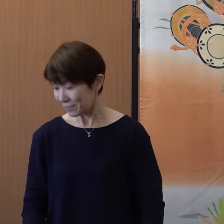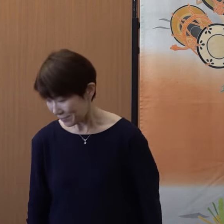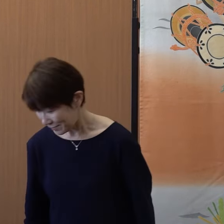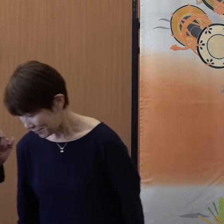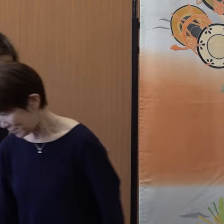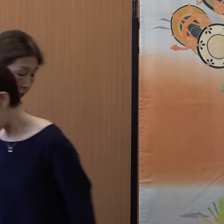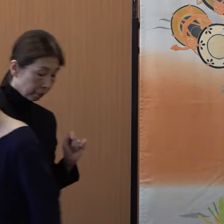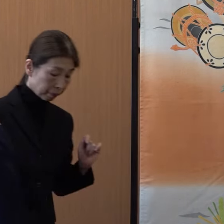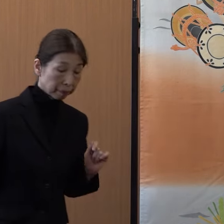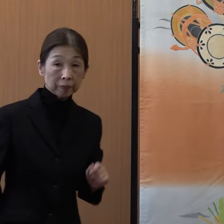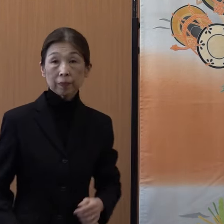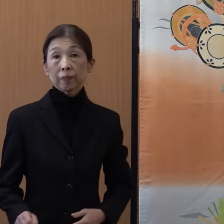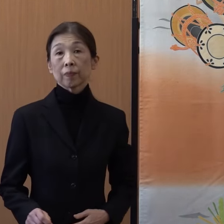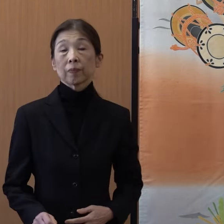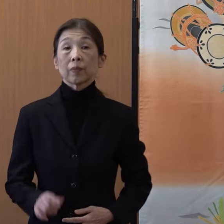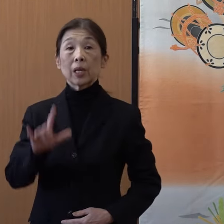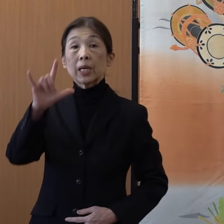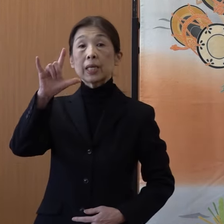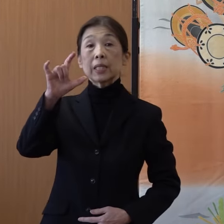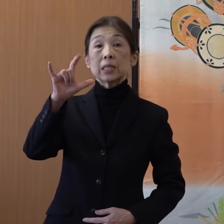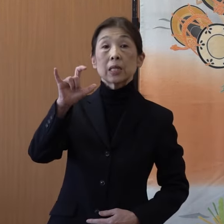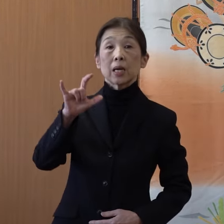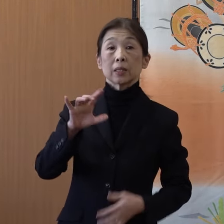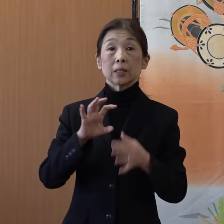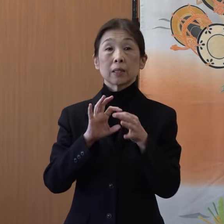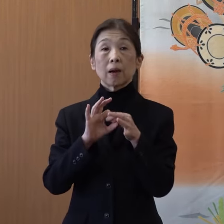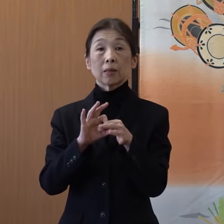インスタについては、